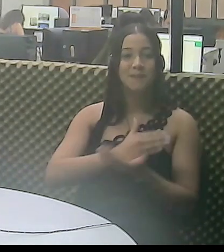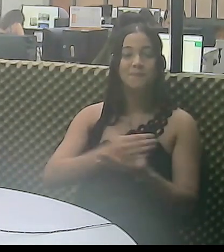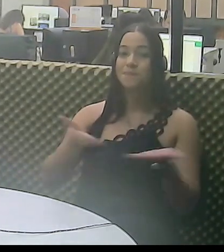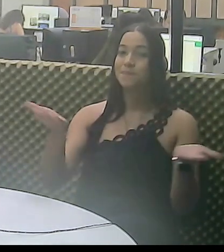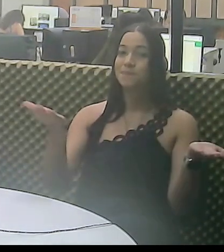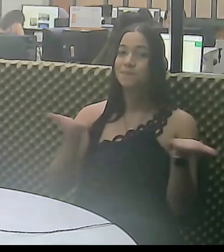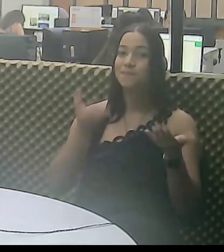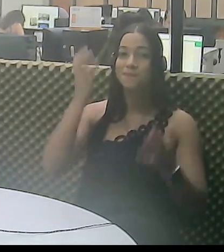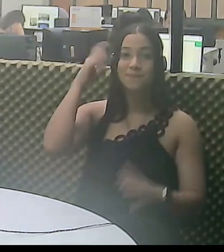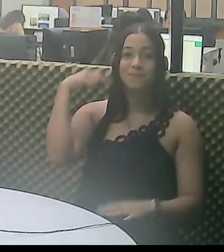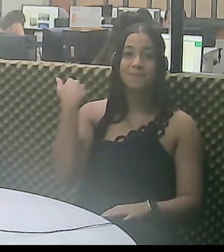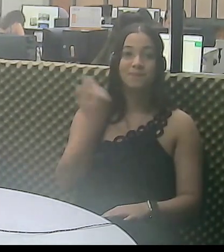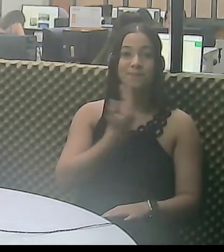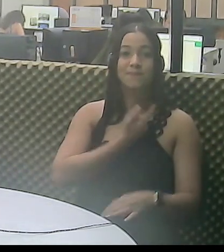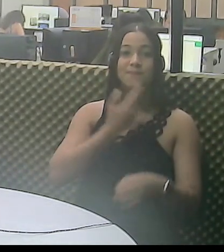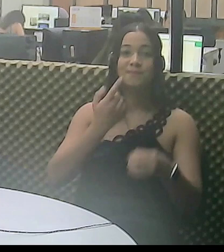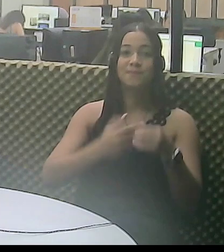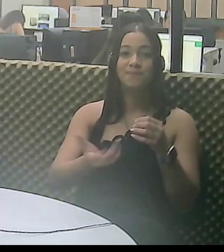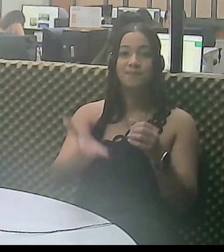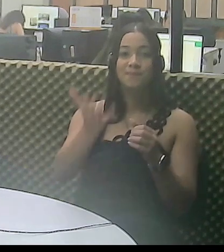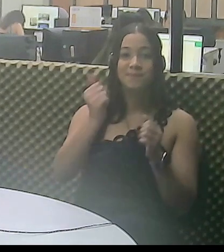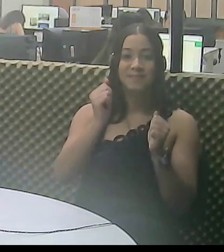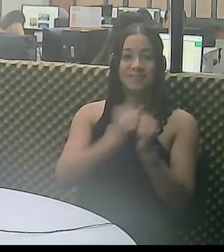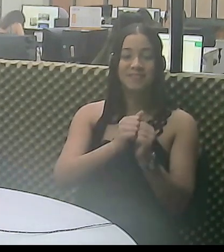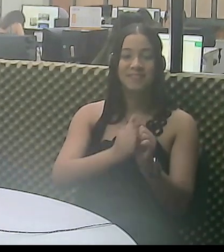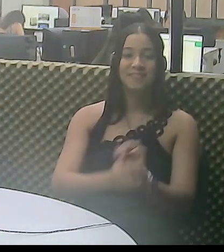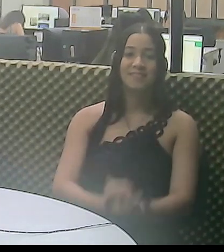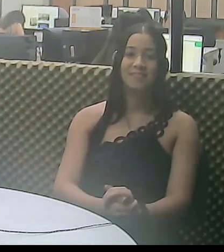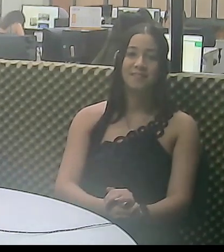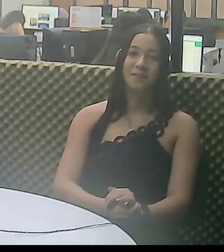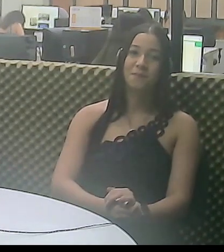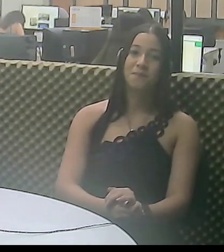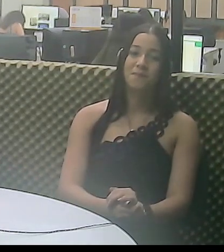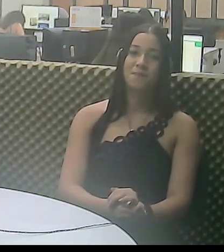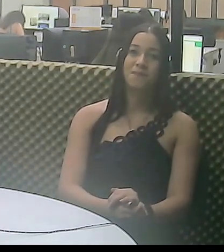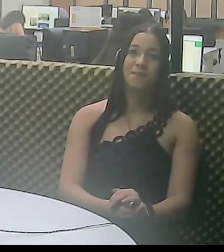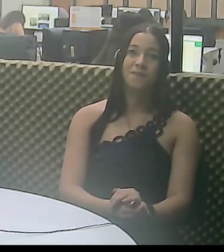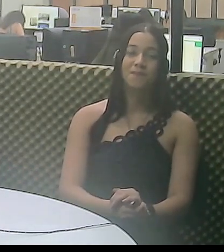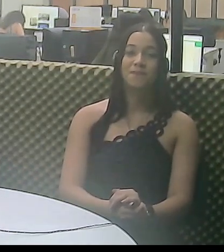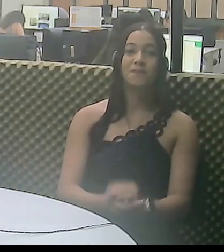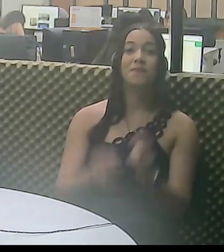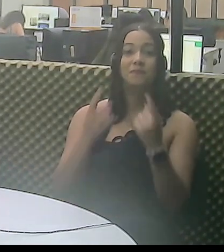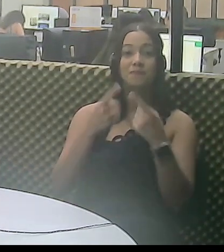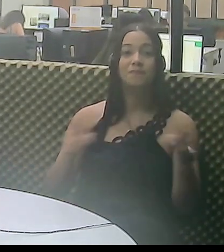a partir de agora na Rádio Nossa Cidade. Vem com a gente!